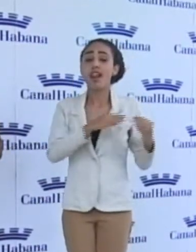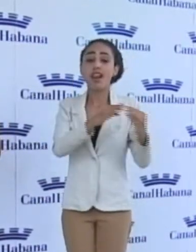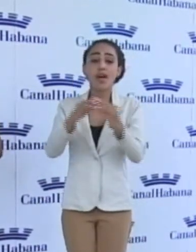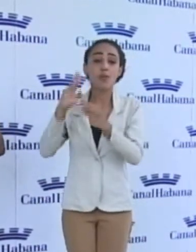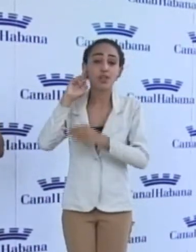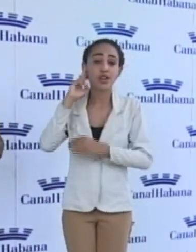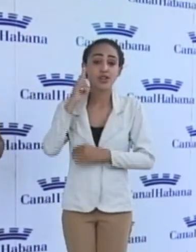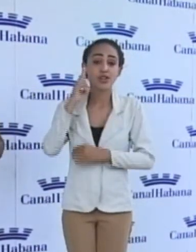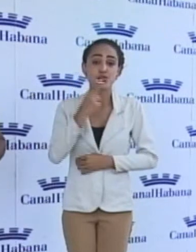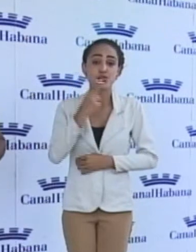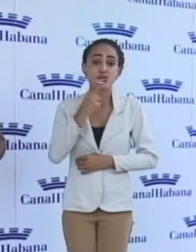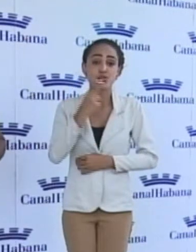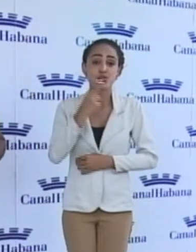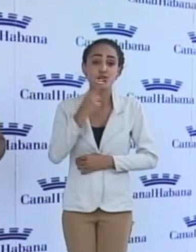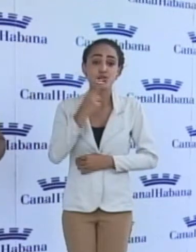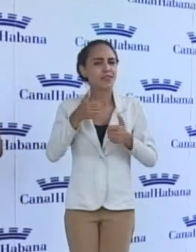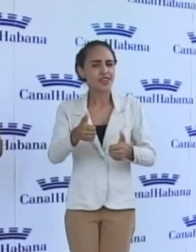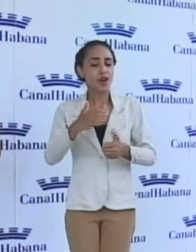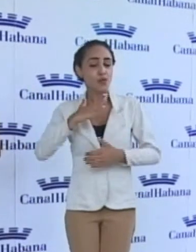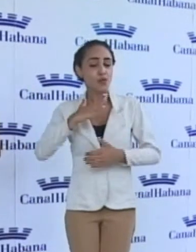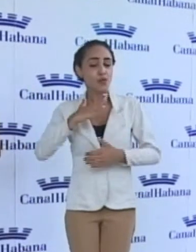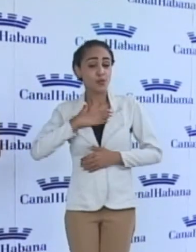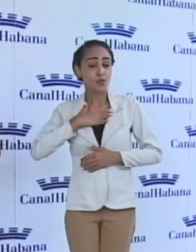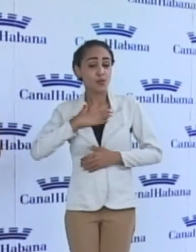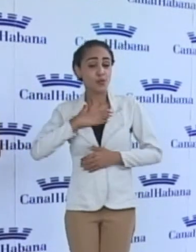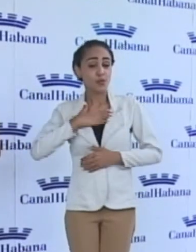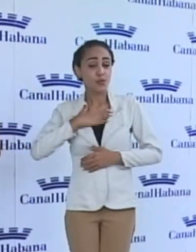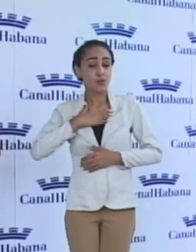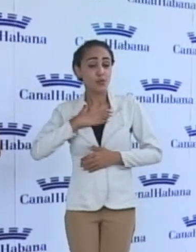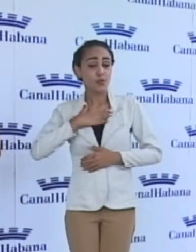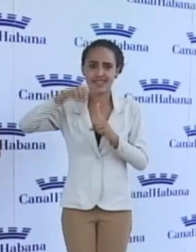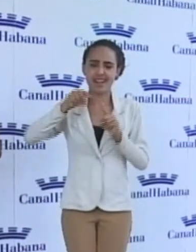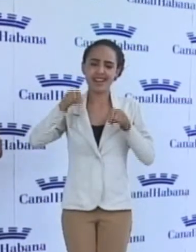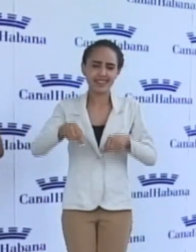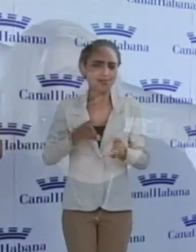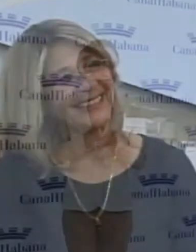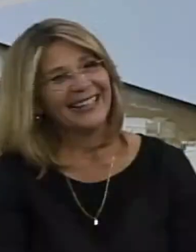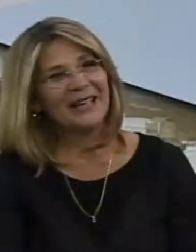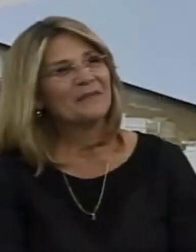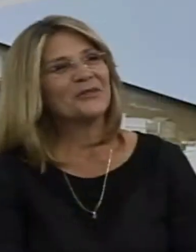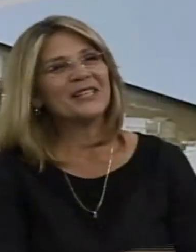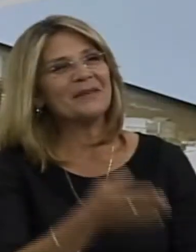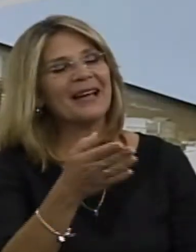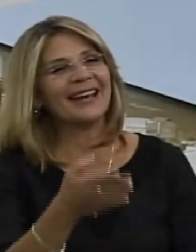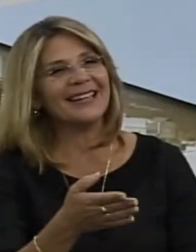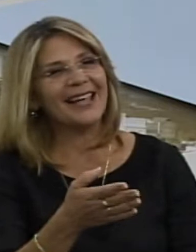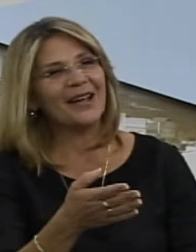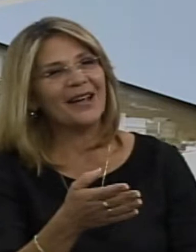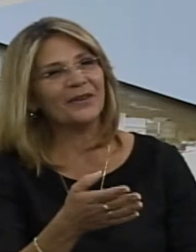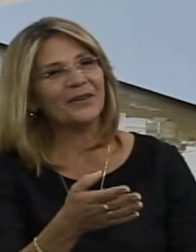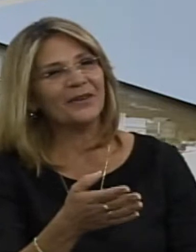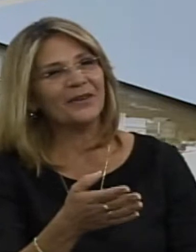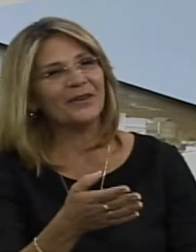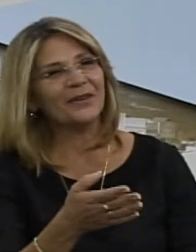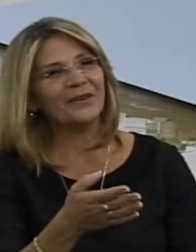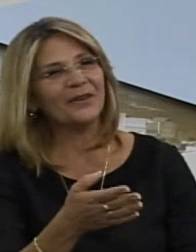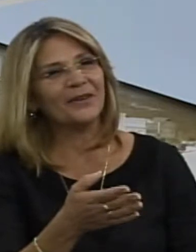se siga sirviendo de nosotros, es nuestro principal deber y aquí estamos. Muchas gracias. Muchísimas gracias a ustedes, muchas felicidades